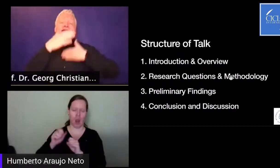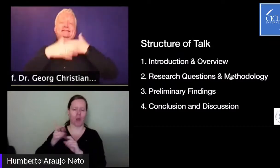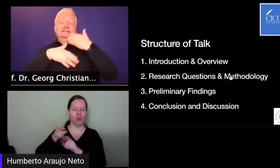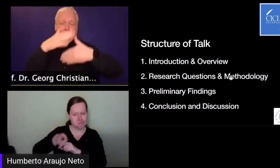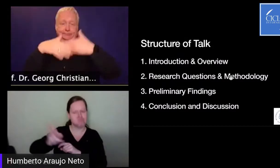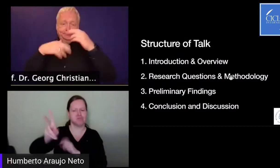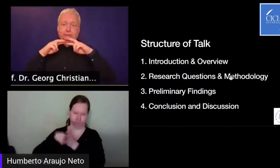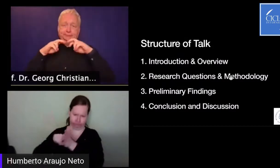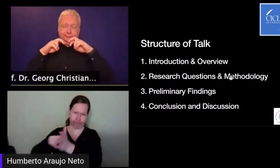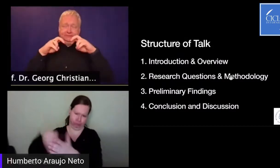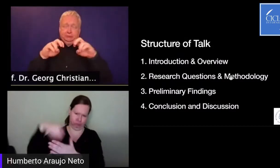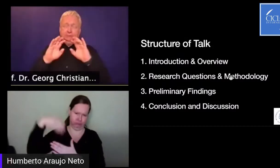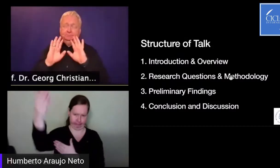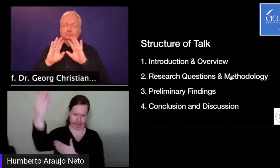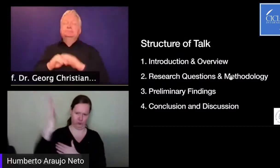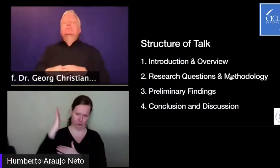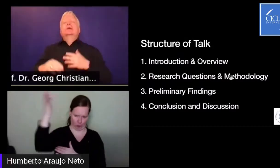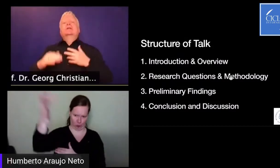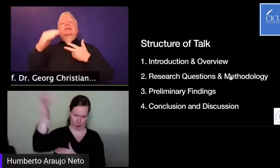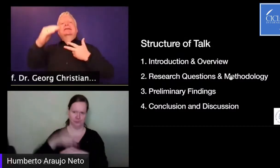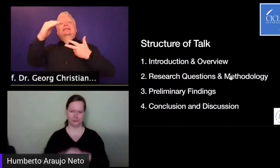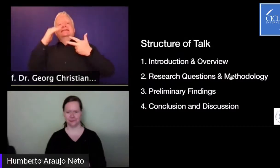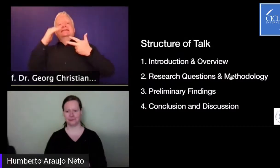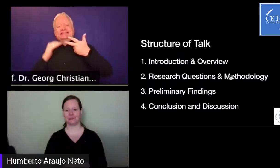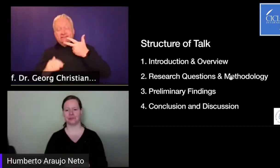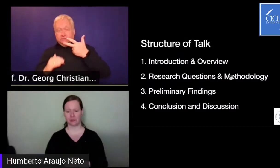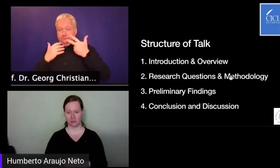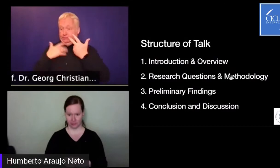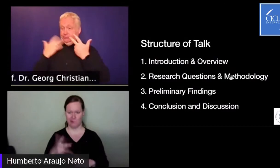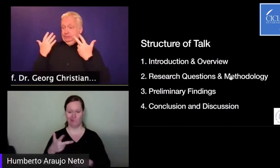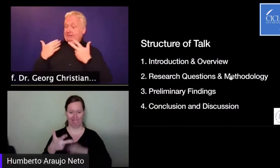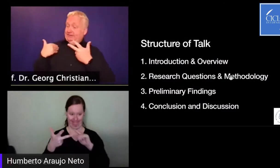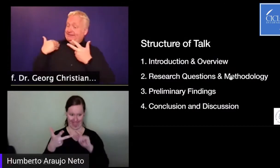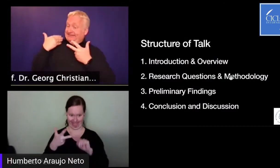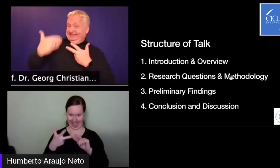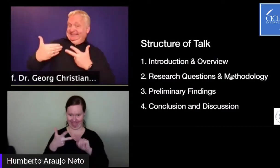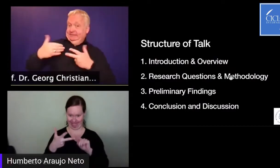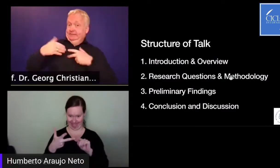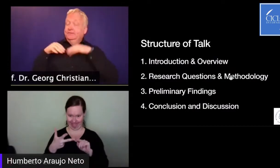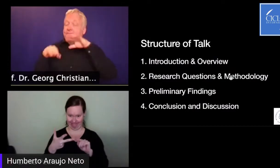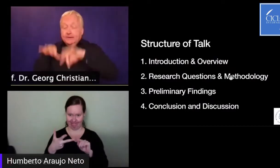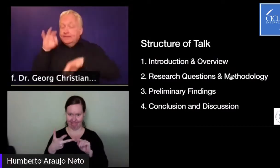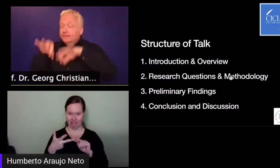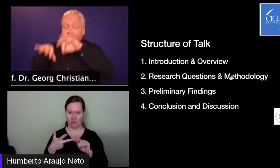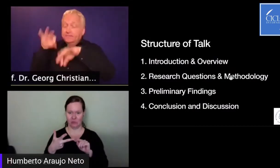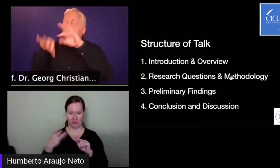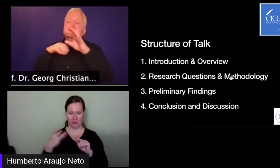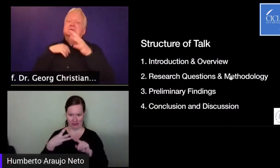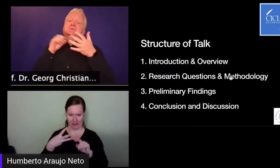alguns pontos que já foram concluídos, mas há outros passos que ainda estão por vir, ok?